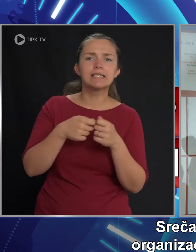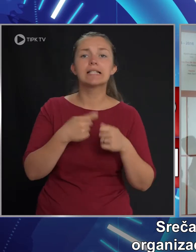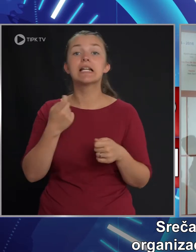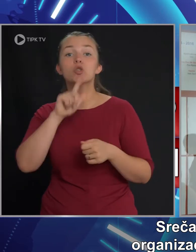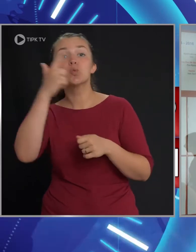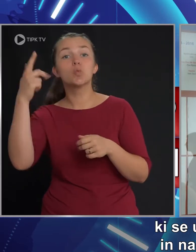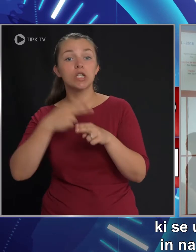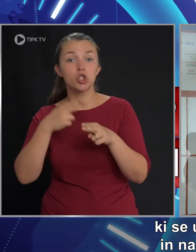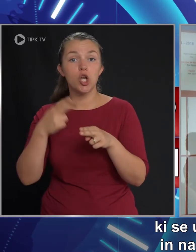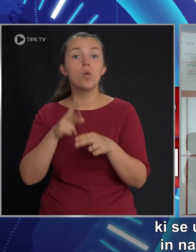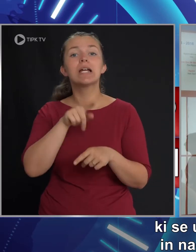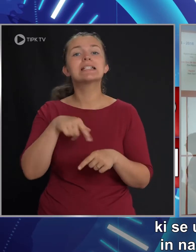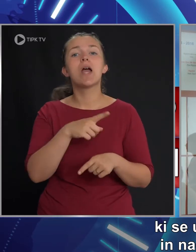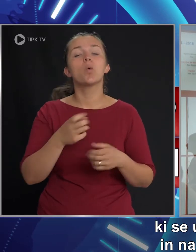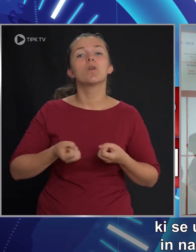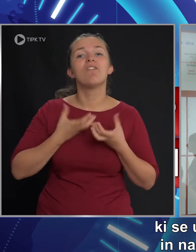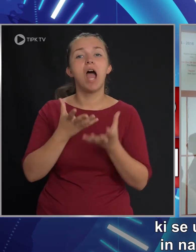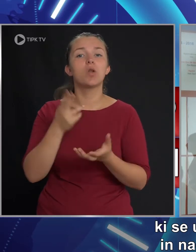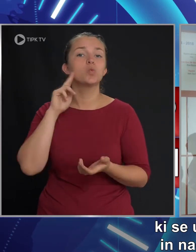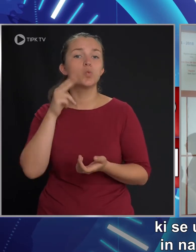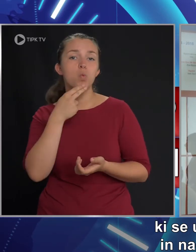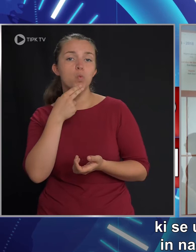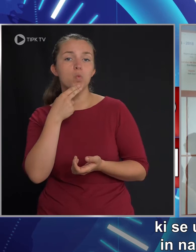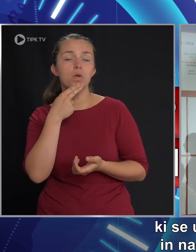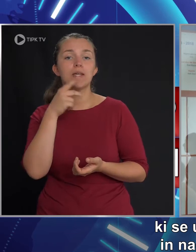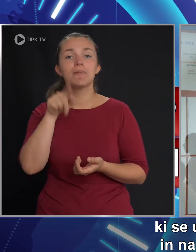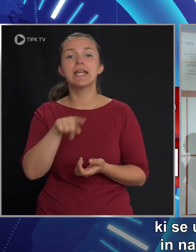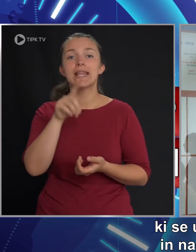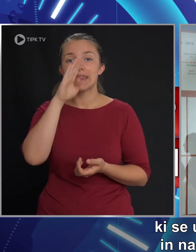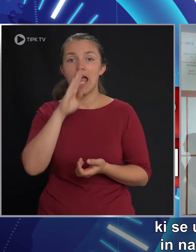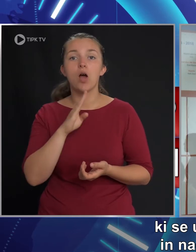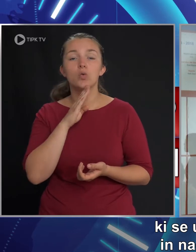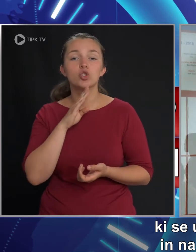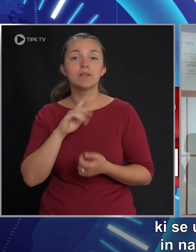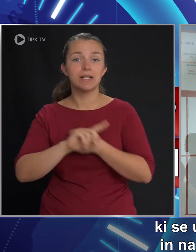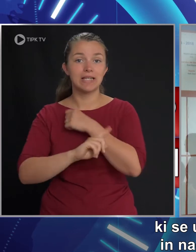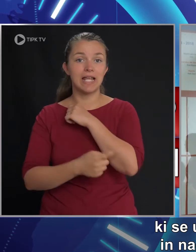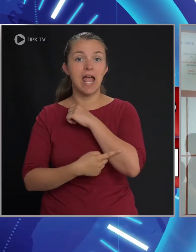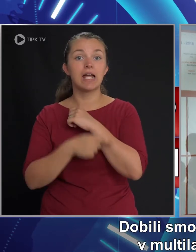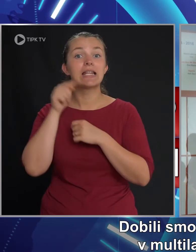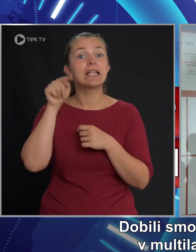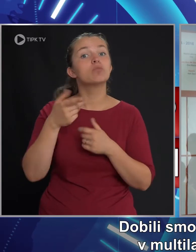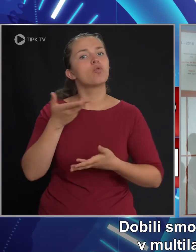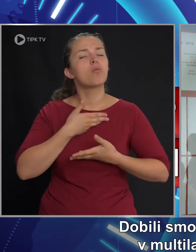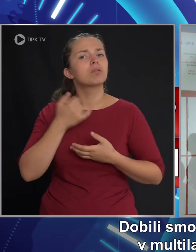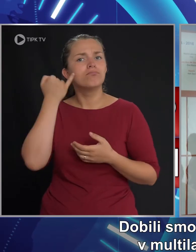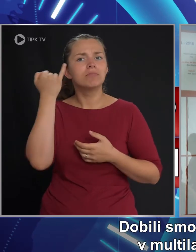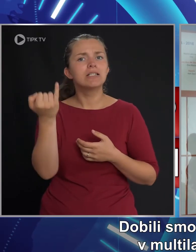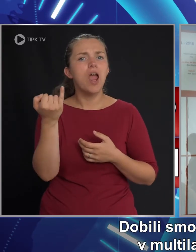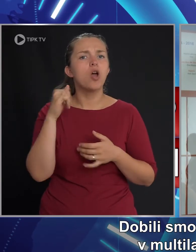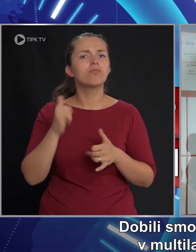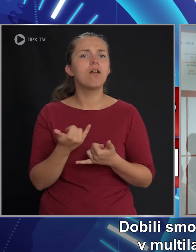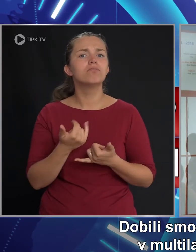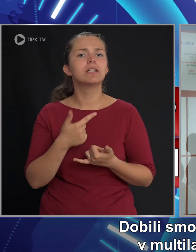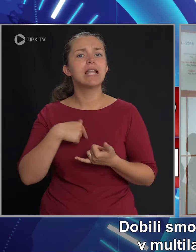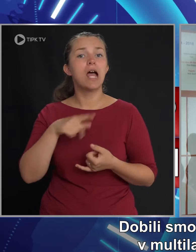institucije iz drugih država koji se bave sa učenicama koji su gluvi i nagluvi i onda već se